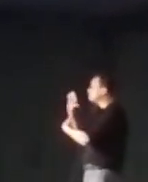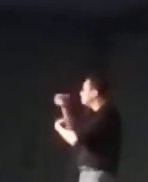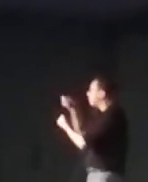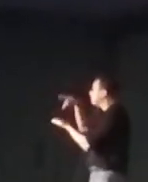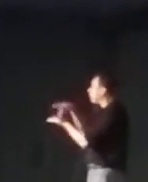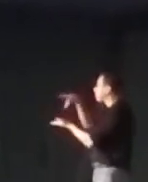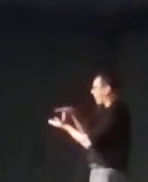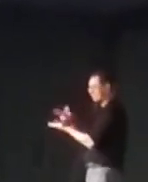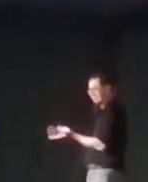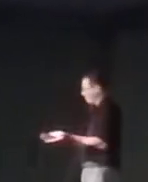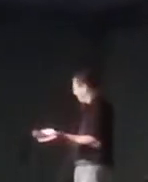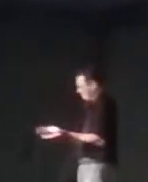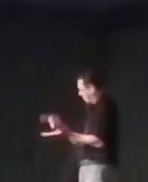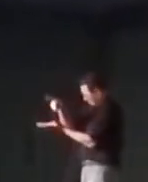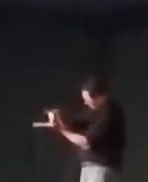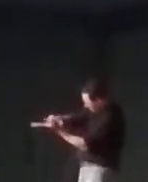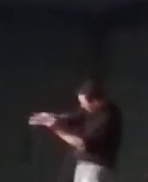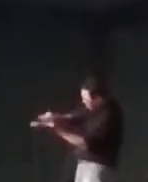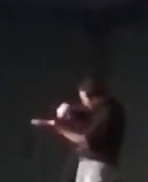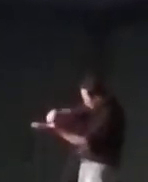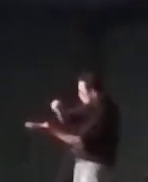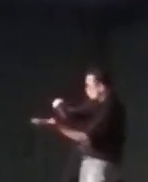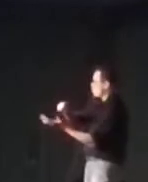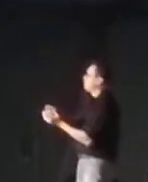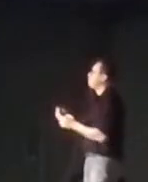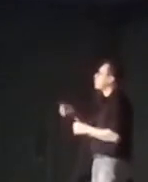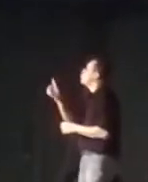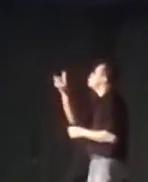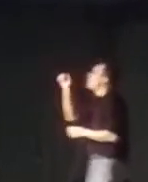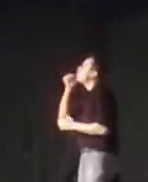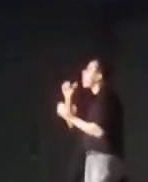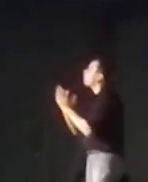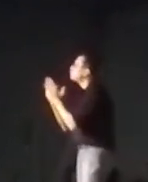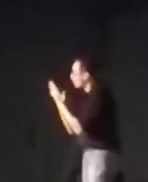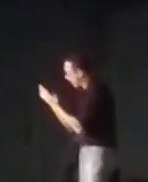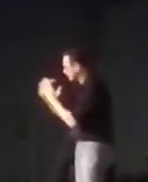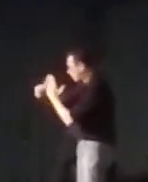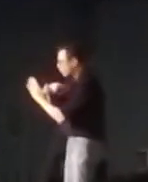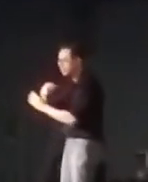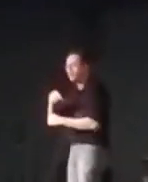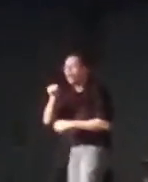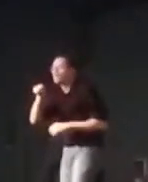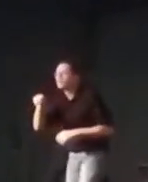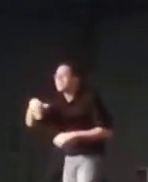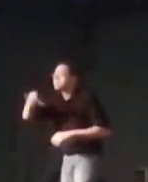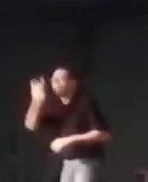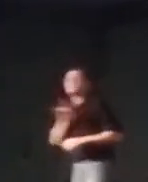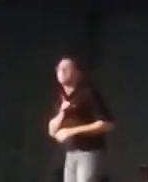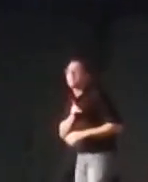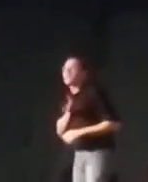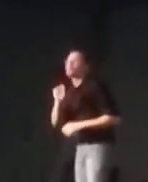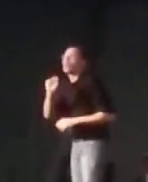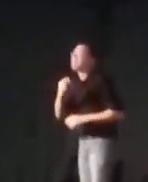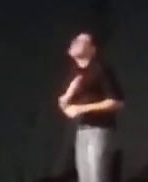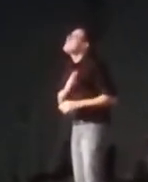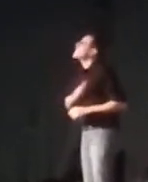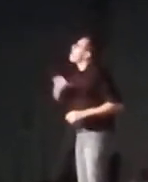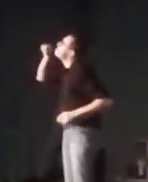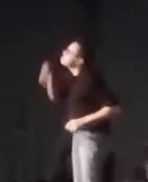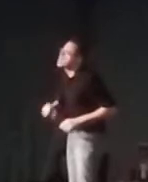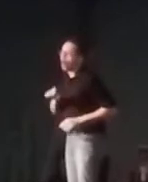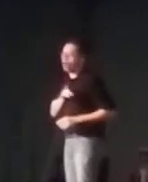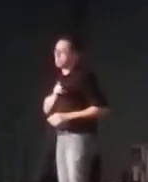uma jornalista me perguntou do que eu tenho medo, mais medo na vida. Eu